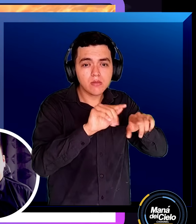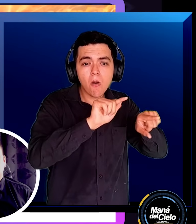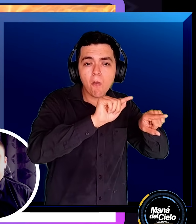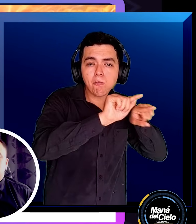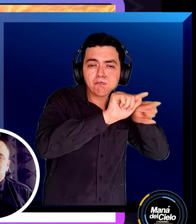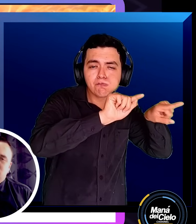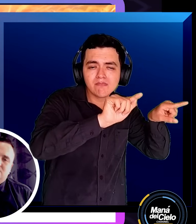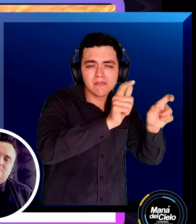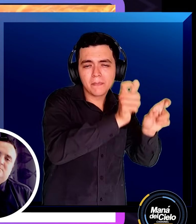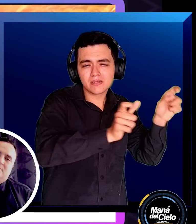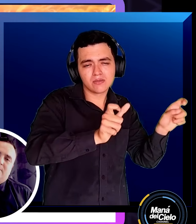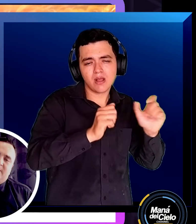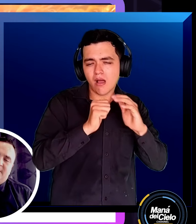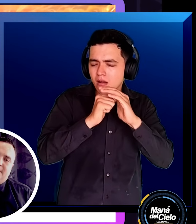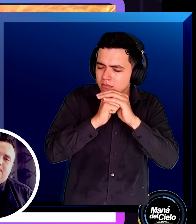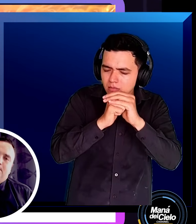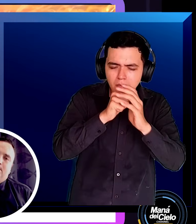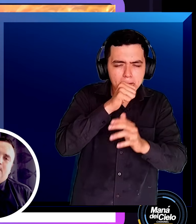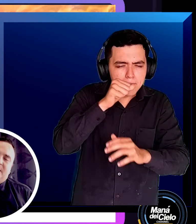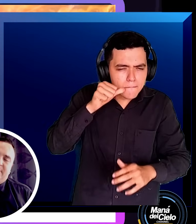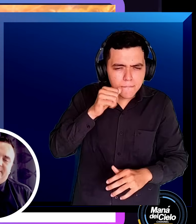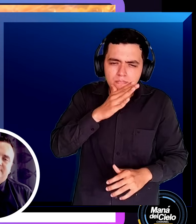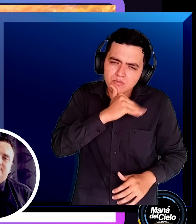de lágrimas?